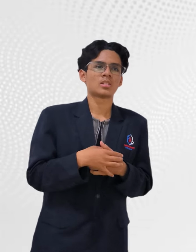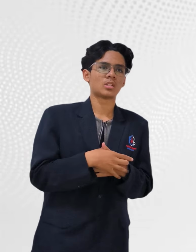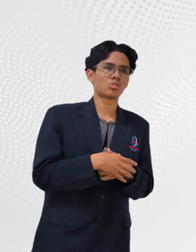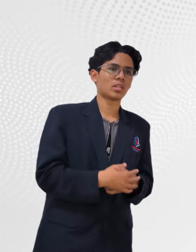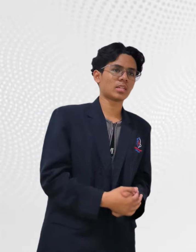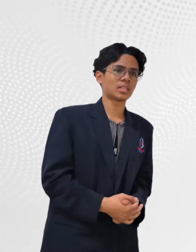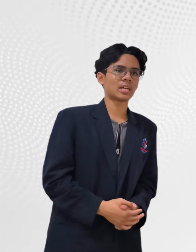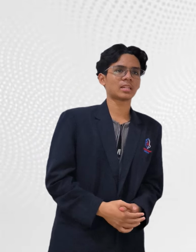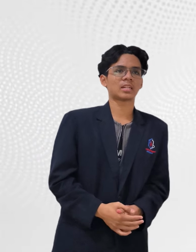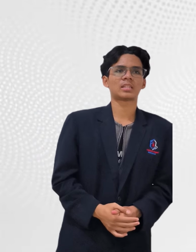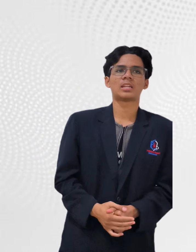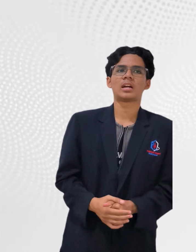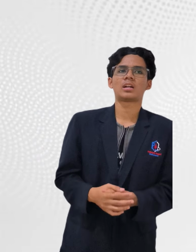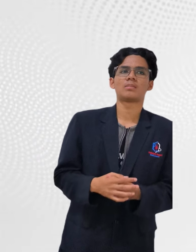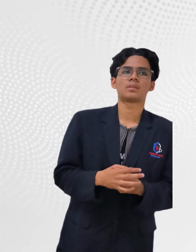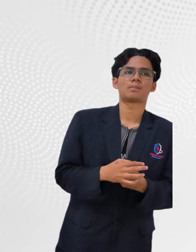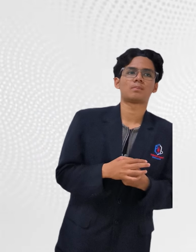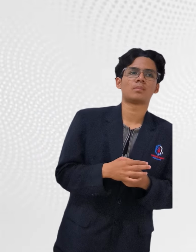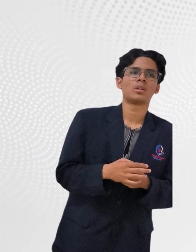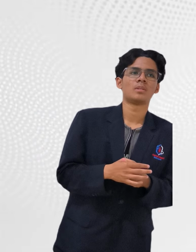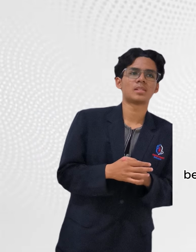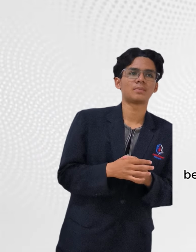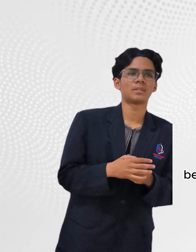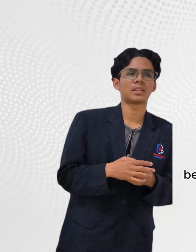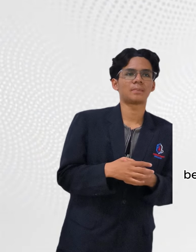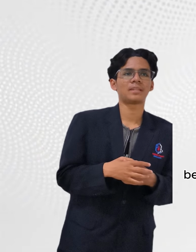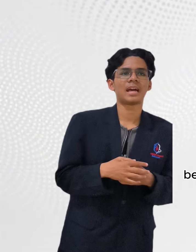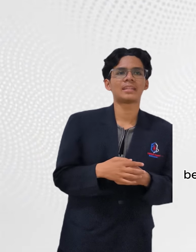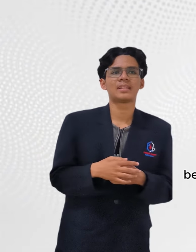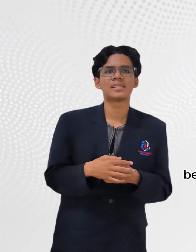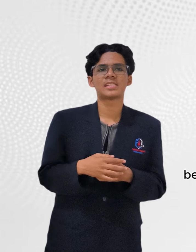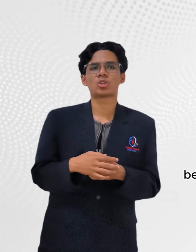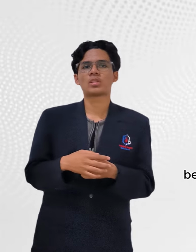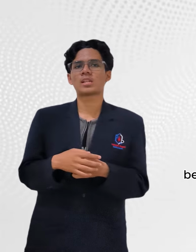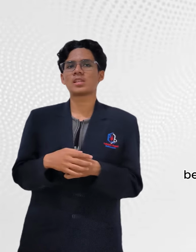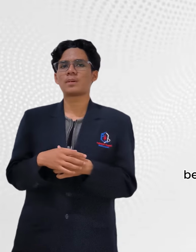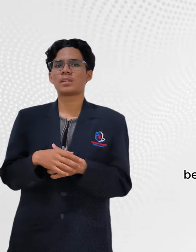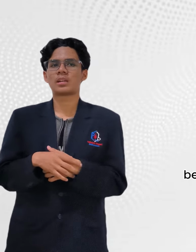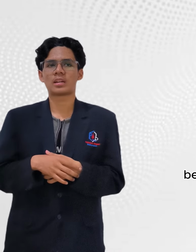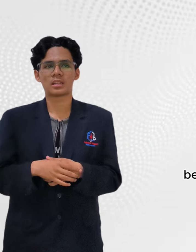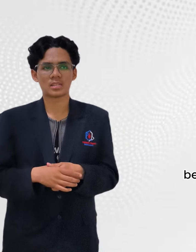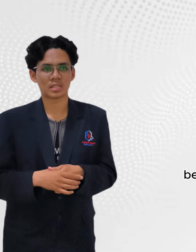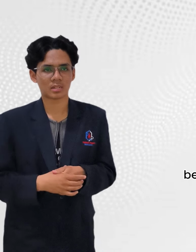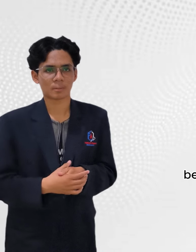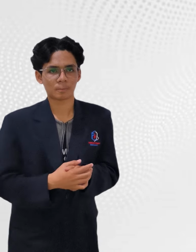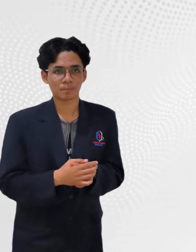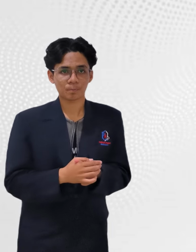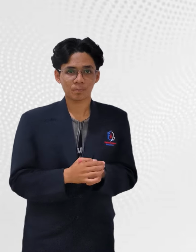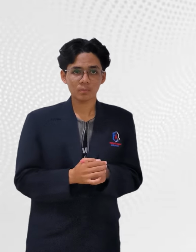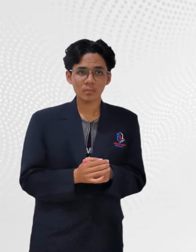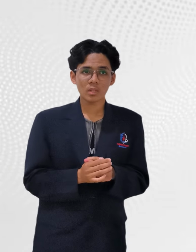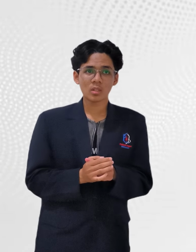kompleks. Selanjutnya kita yang ketiga akan melihat penerapan analisis sirkuit AC pada rangkaian dasar.